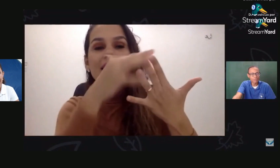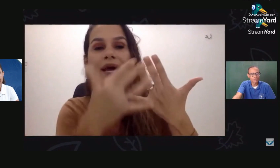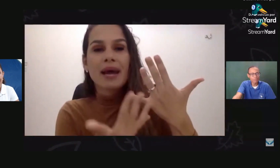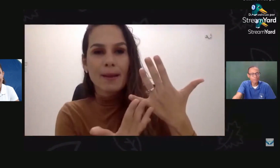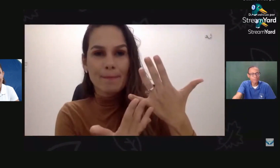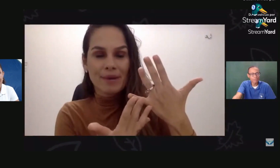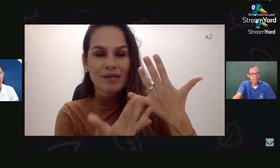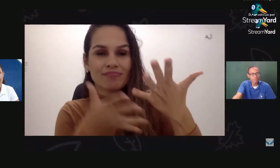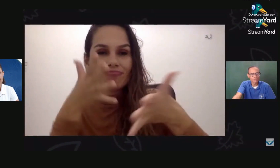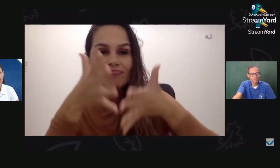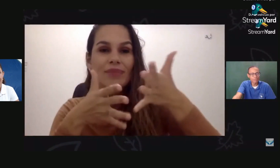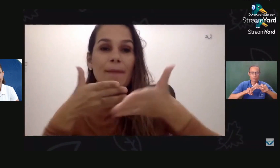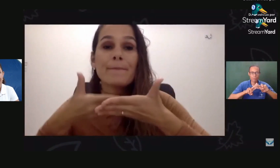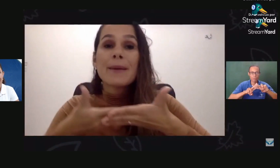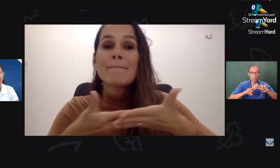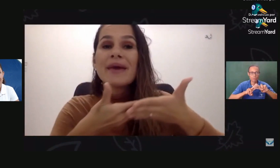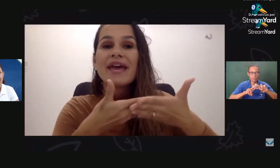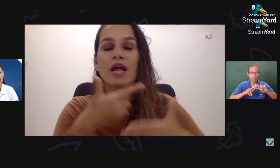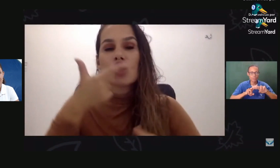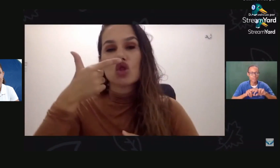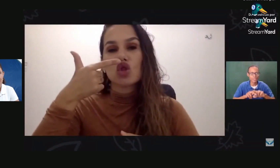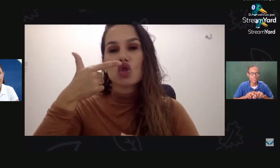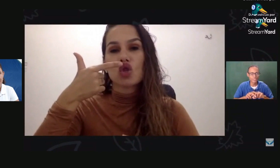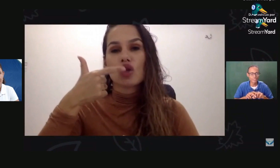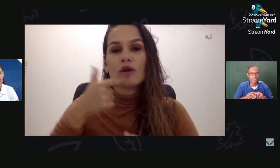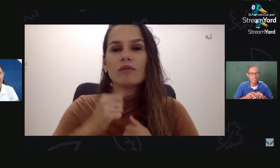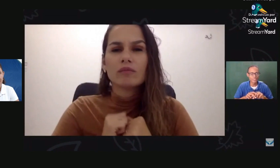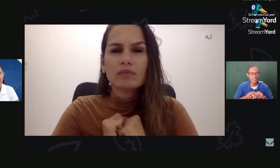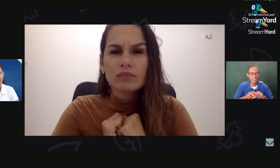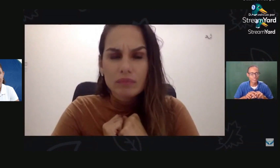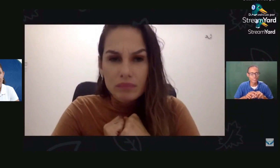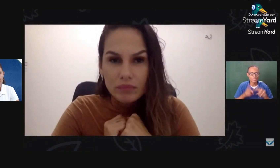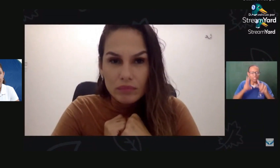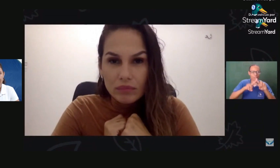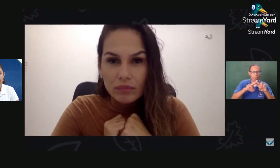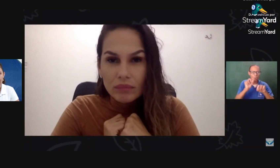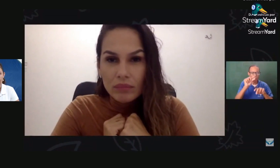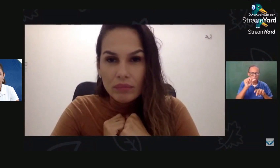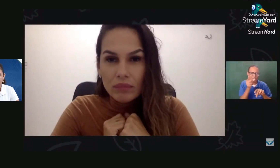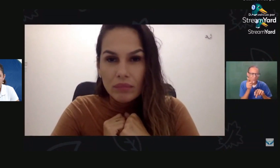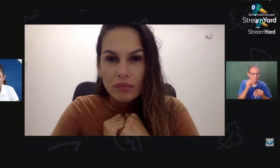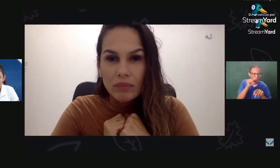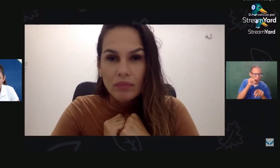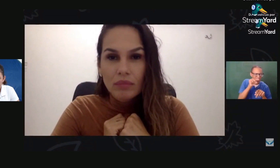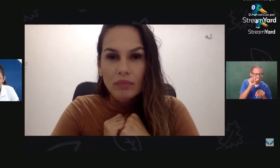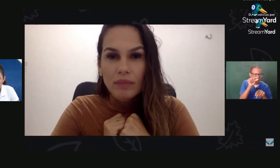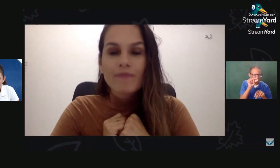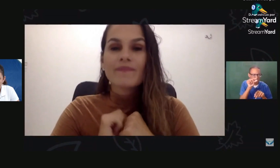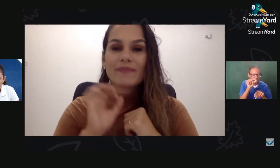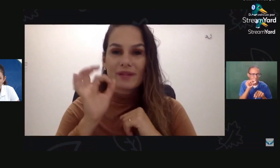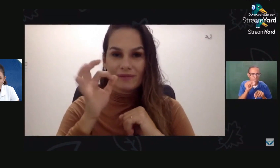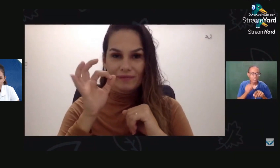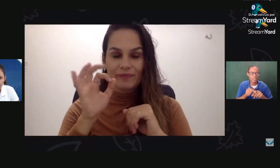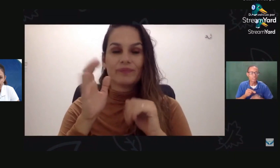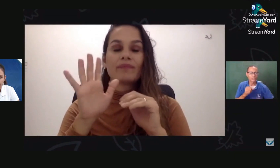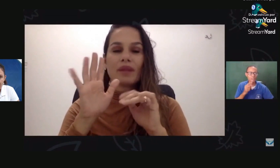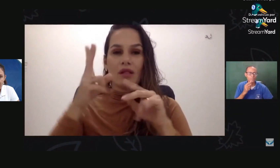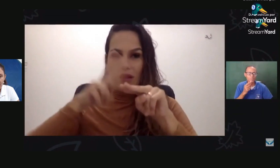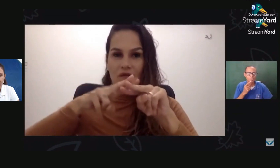A lei, né, da Libras ainda é recente, né? Aí,